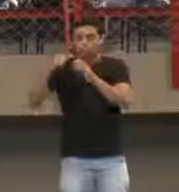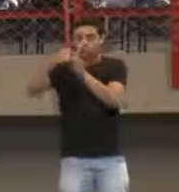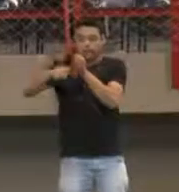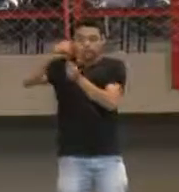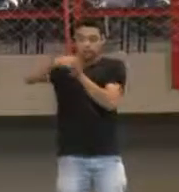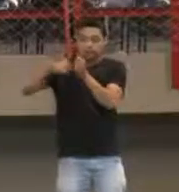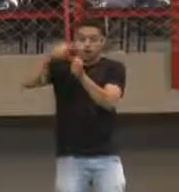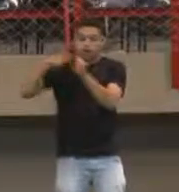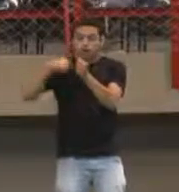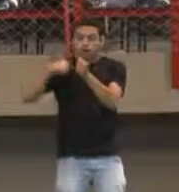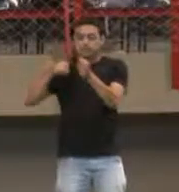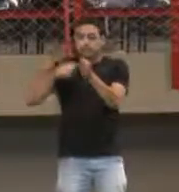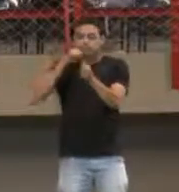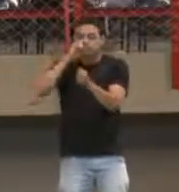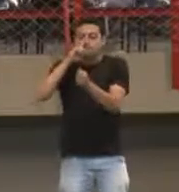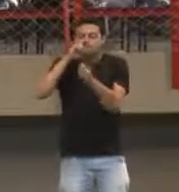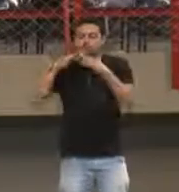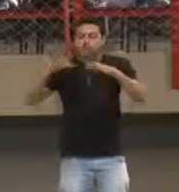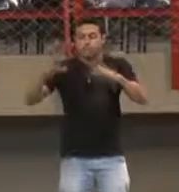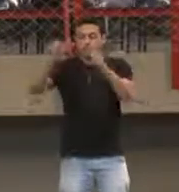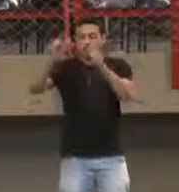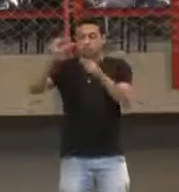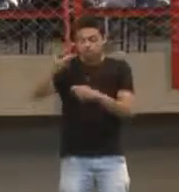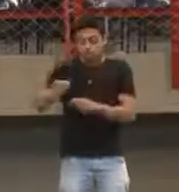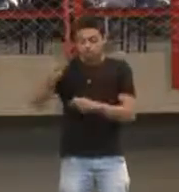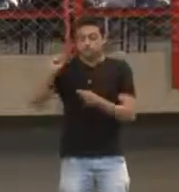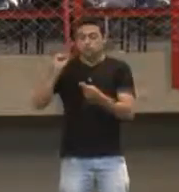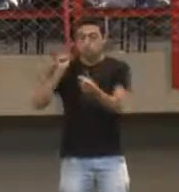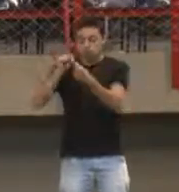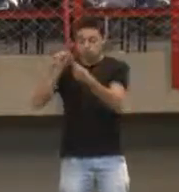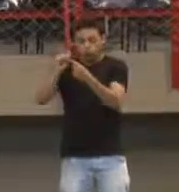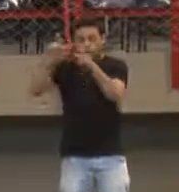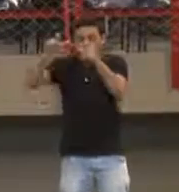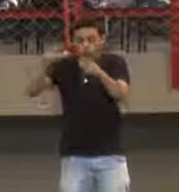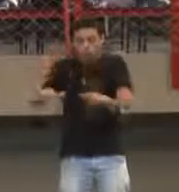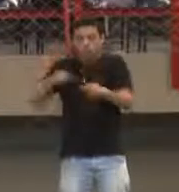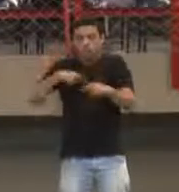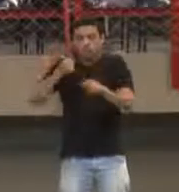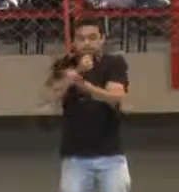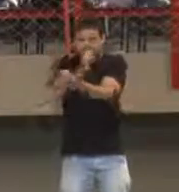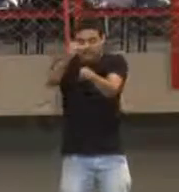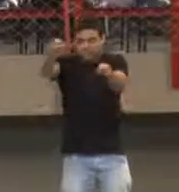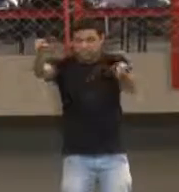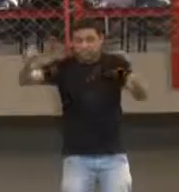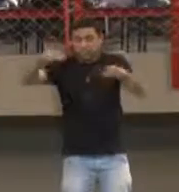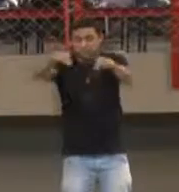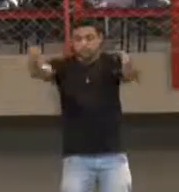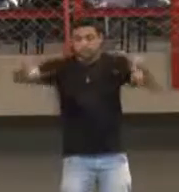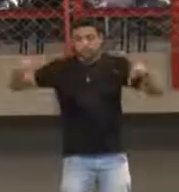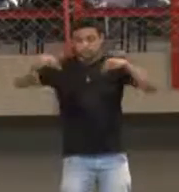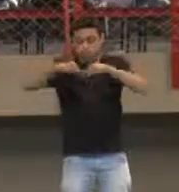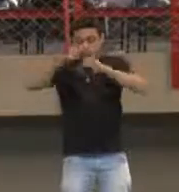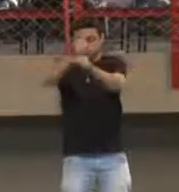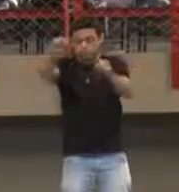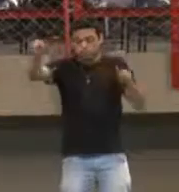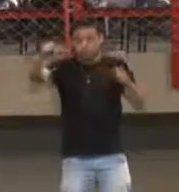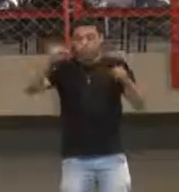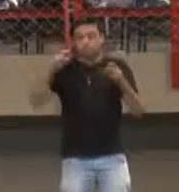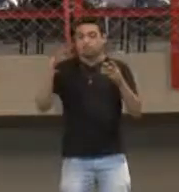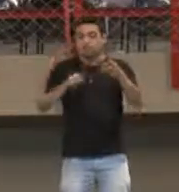menor risco ambiental e ser adequada a locais com maior extensão territorial.